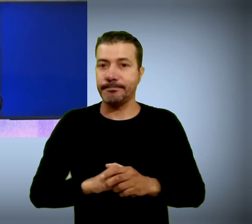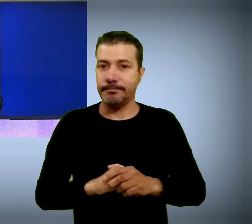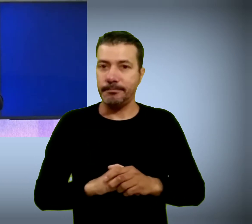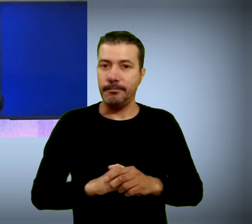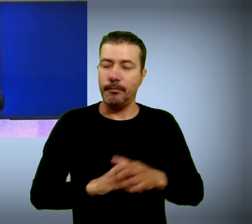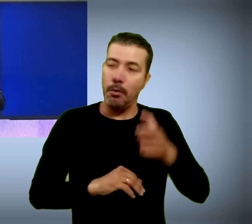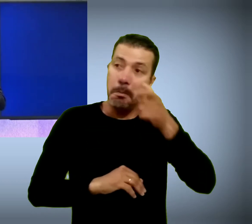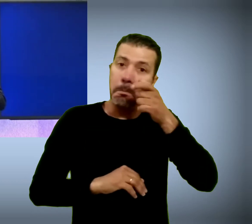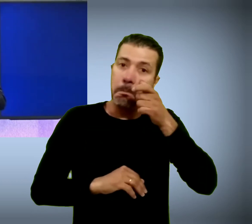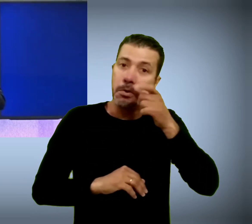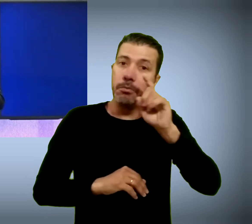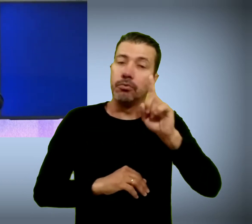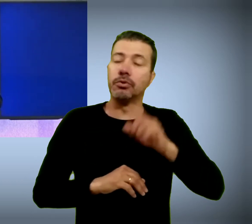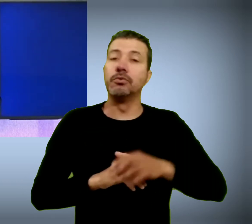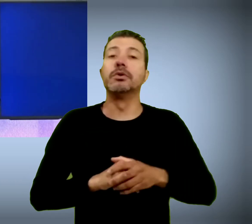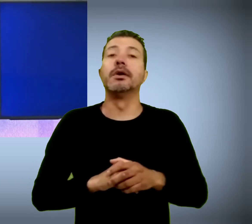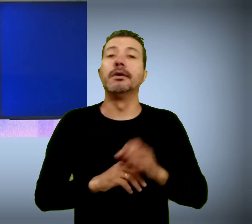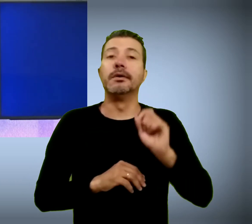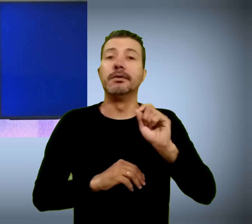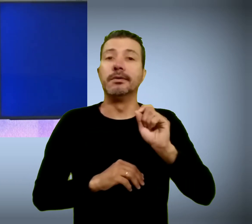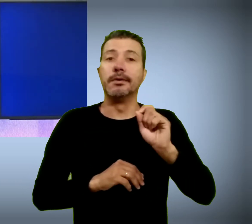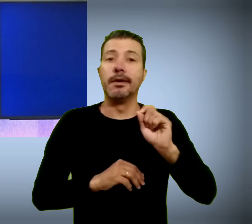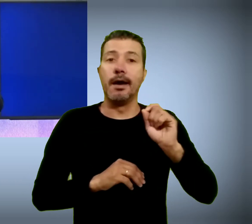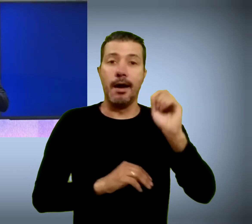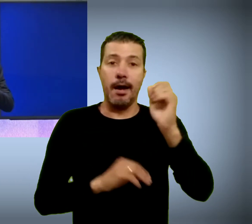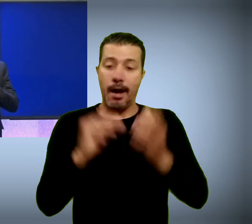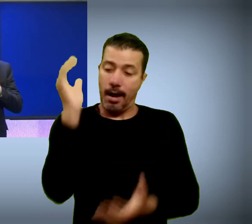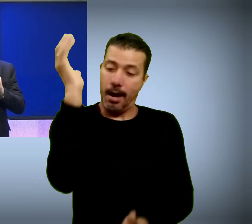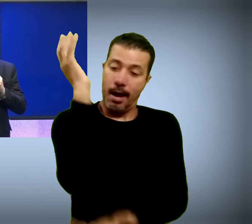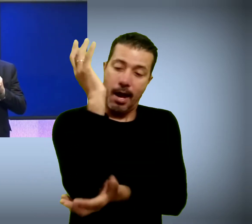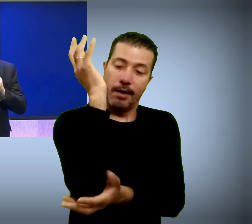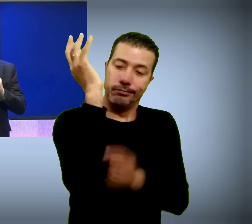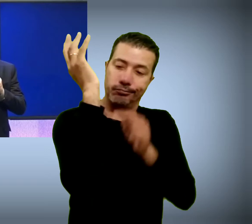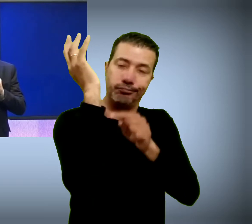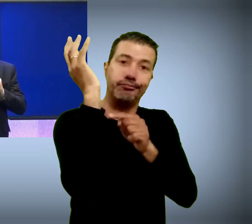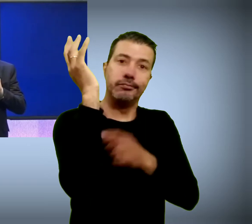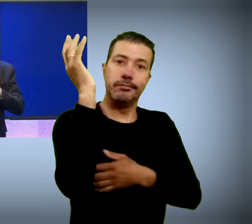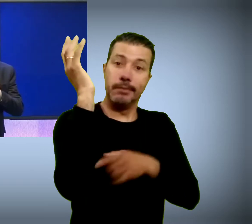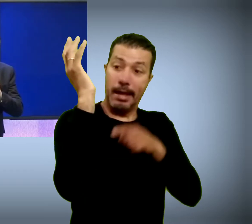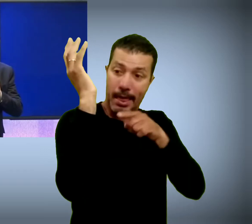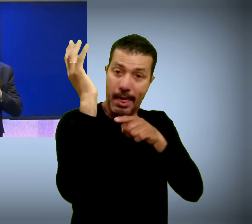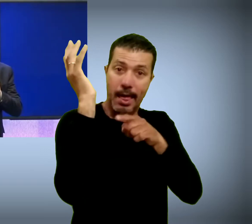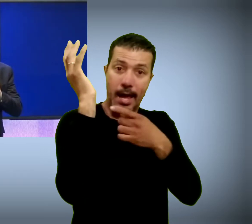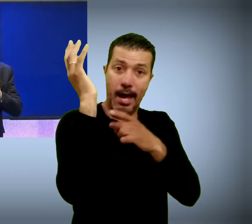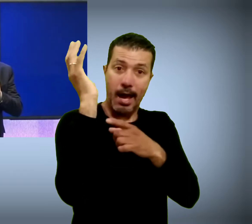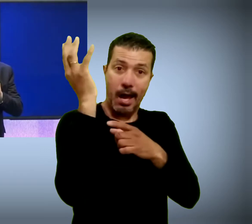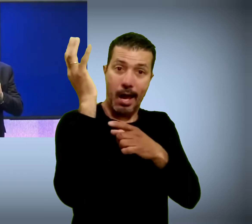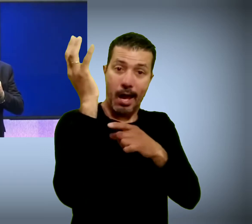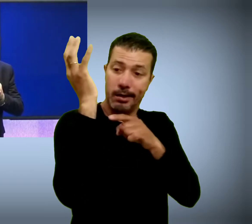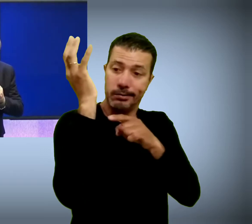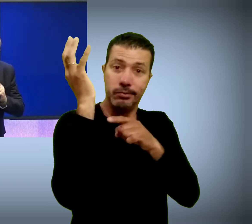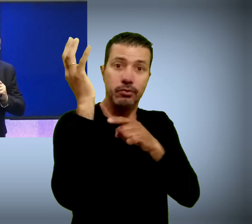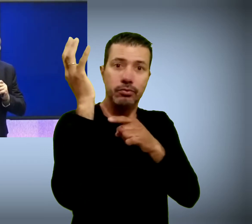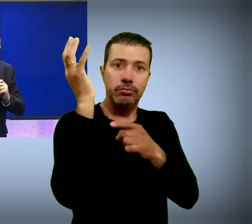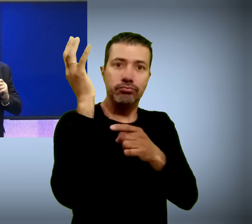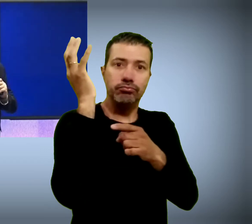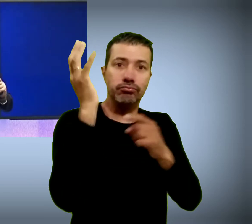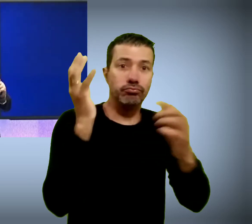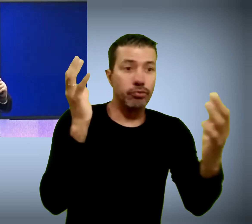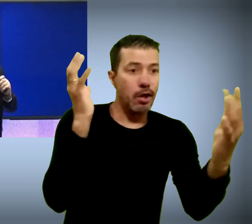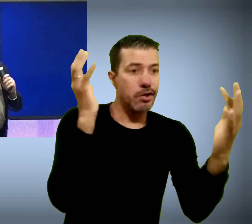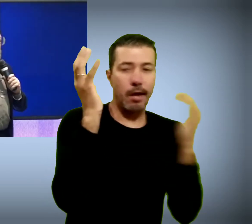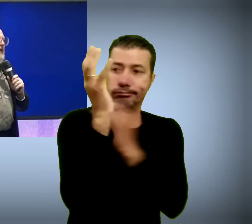Uma coisa me chamou a atenção aqui. A árvore está no meio do jardim. Essa árvore proibida está no meio do